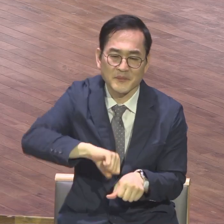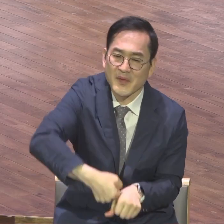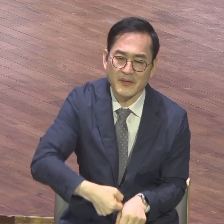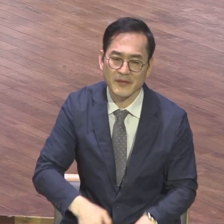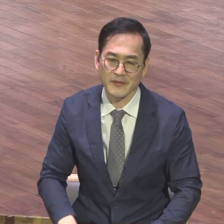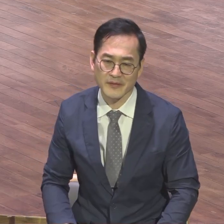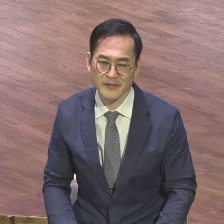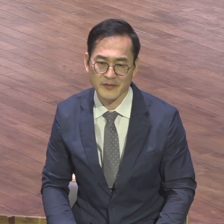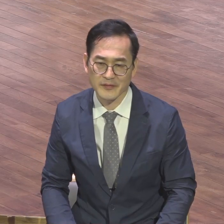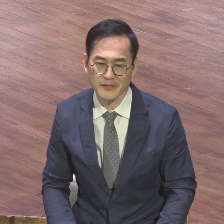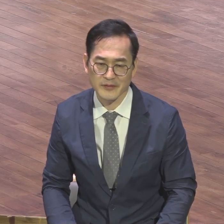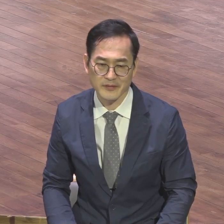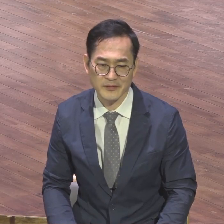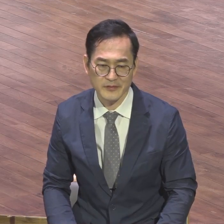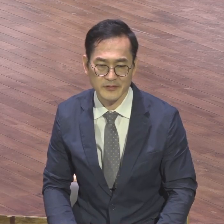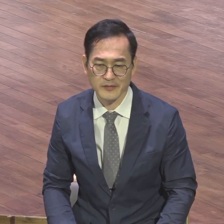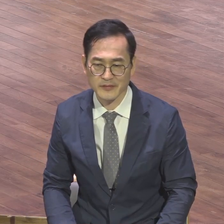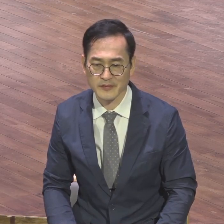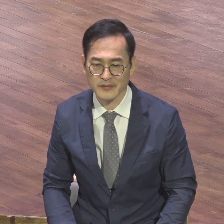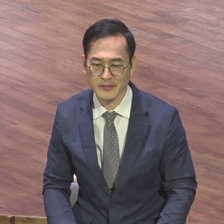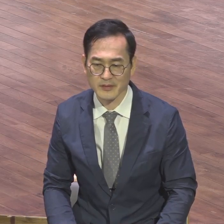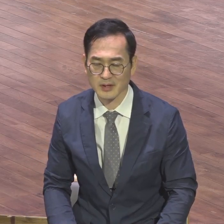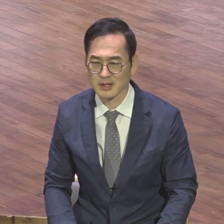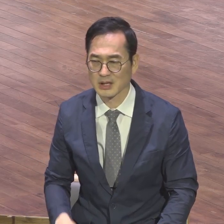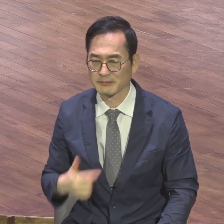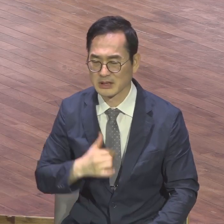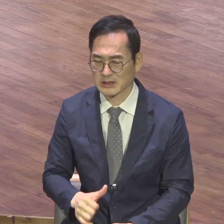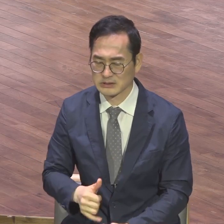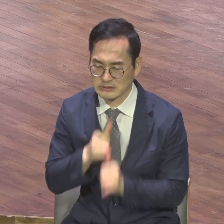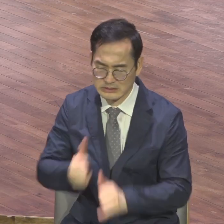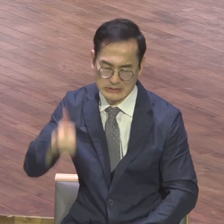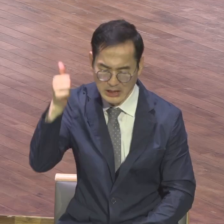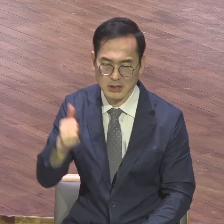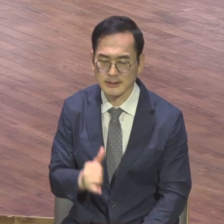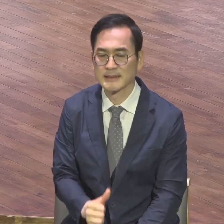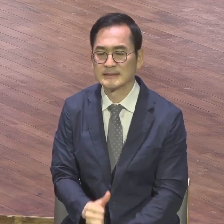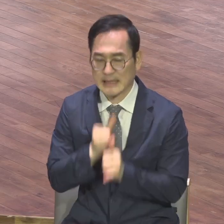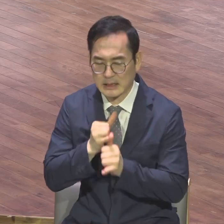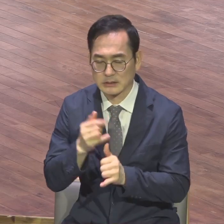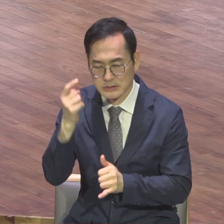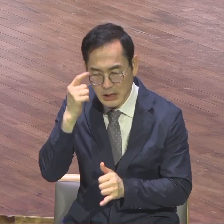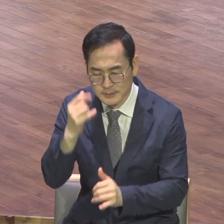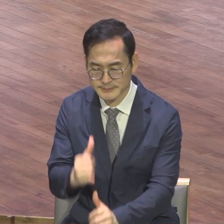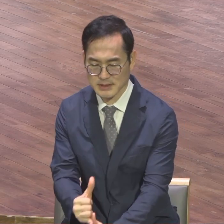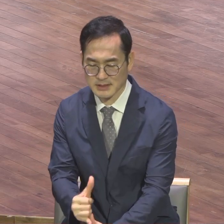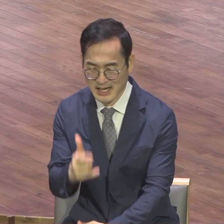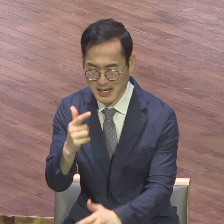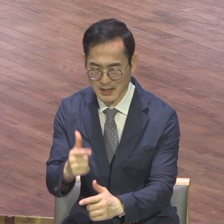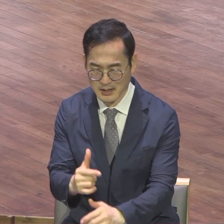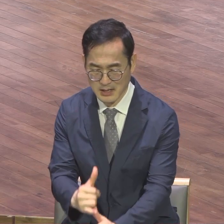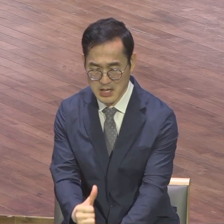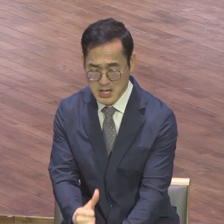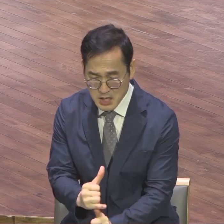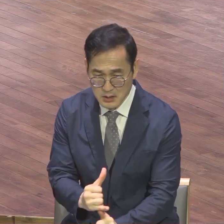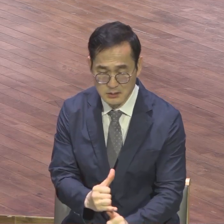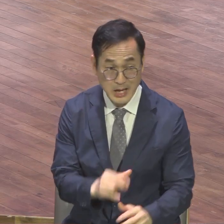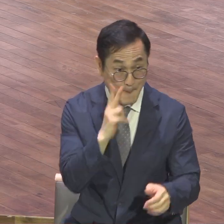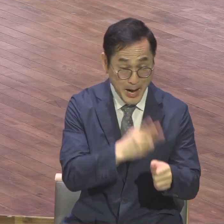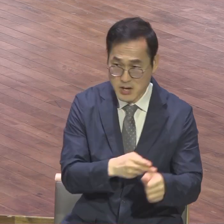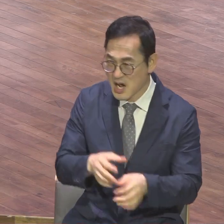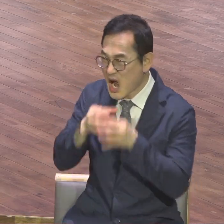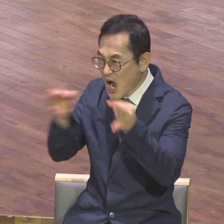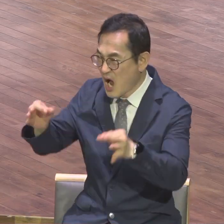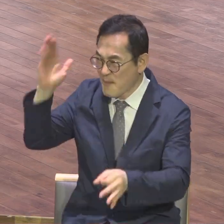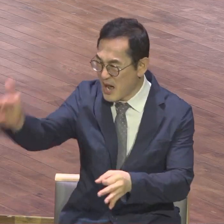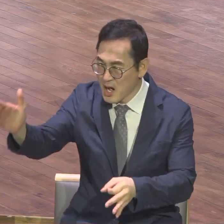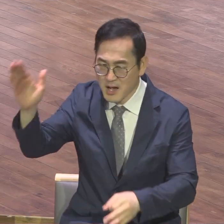있었어요. 대신 받아야 돼요. 그 자기를 하려고 했어요. 로마 법이에요. 그때 바울이 크게 소리